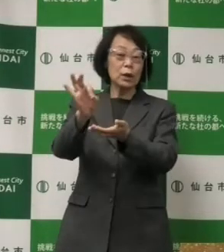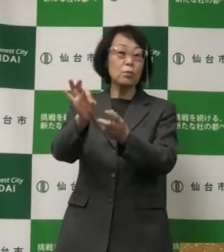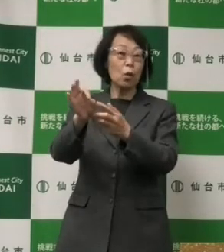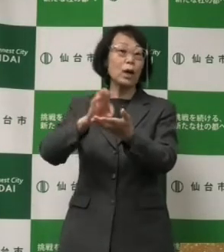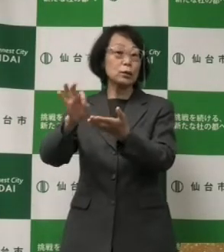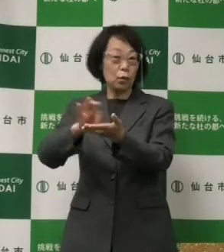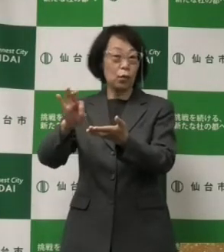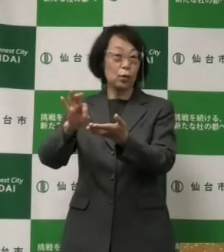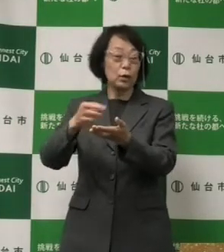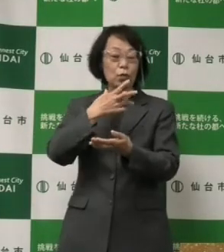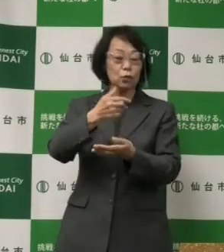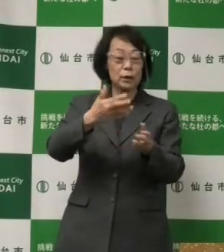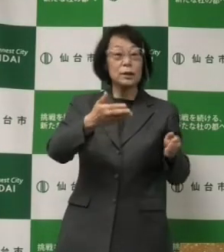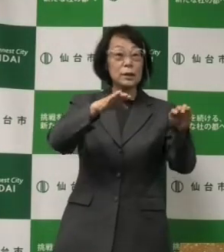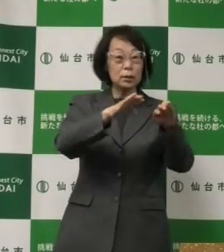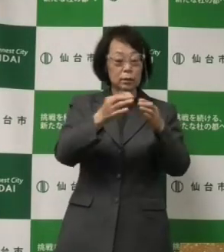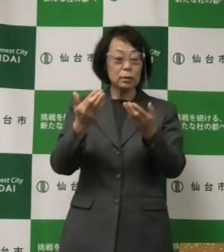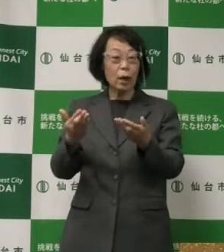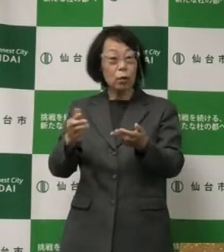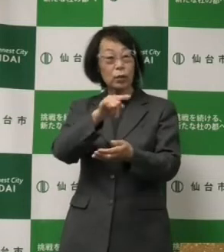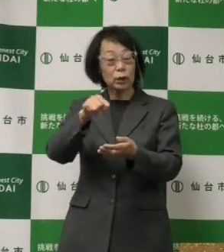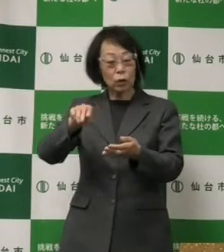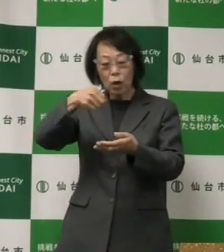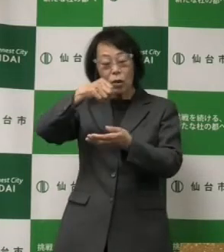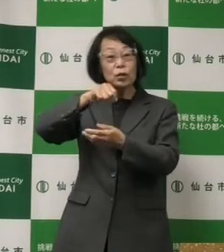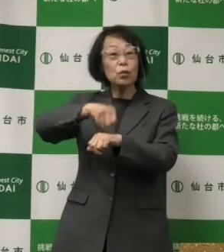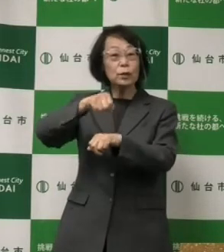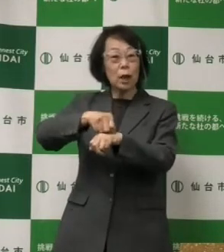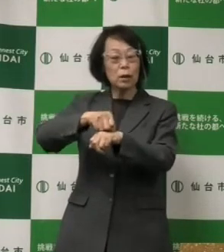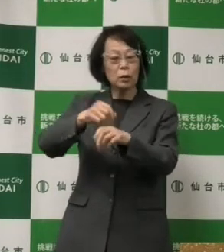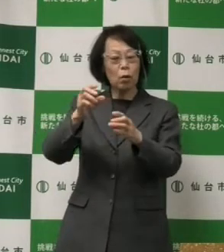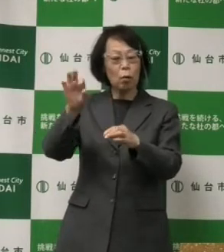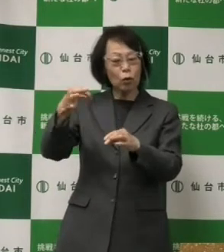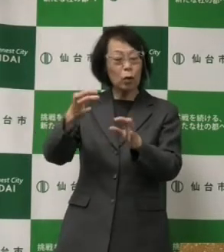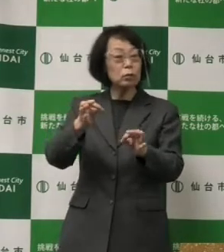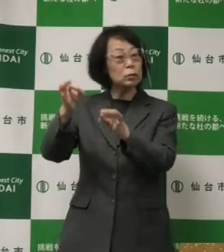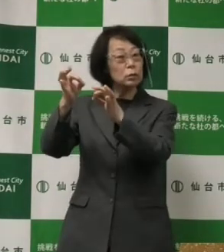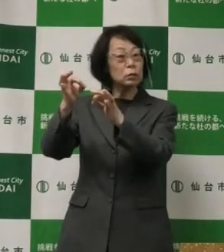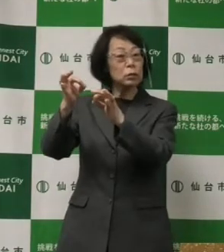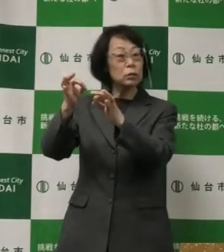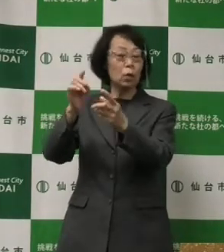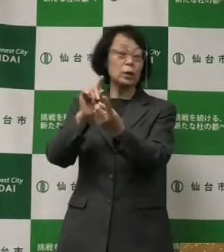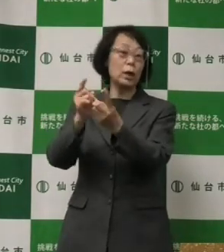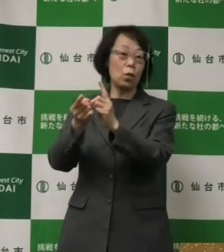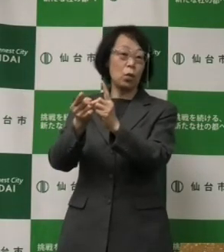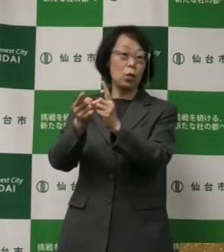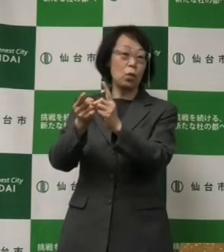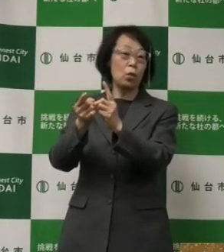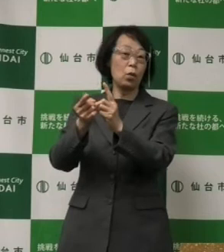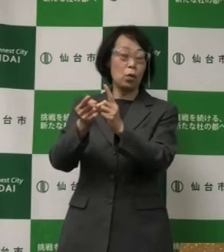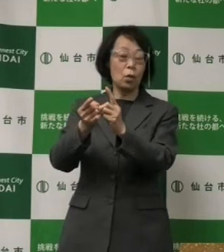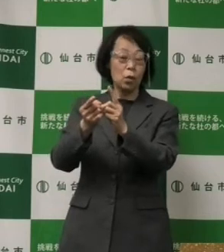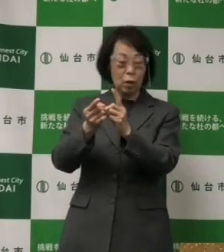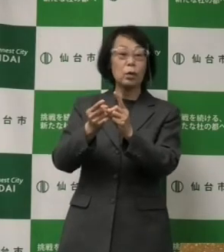祉施設や学校などにおける食材料費の物価高騰分への対応や、公